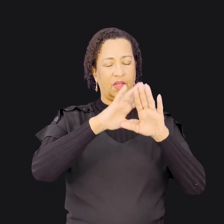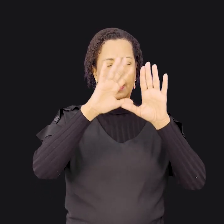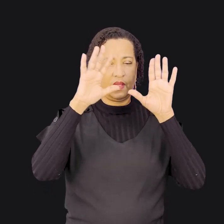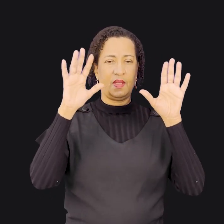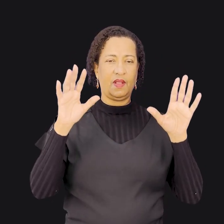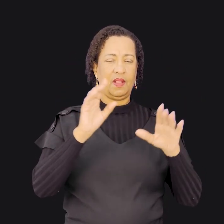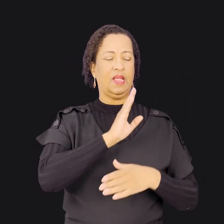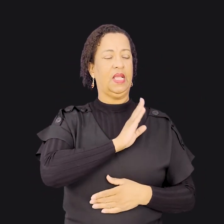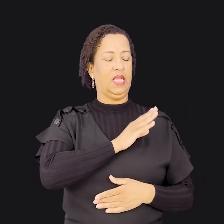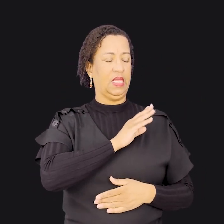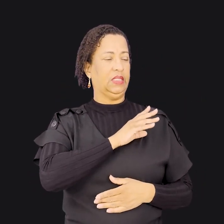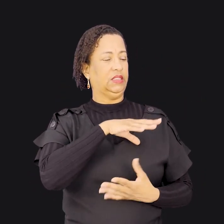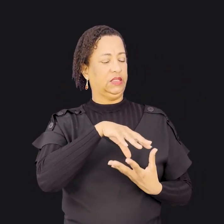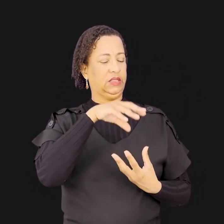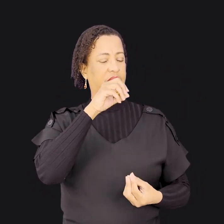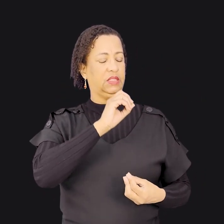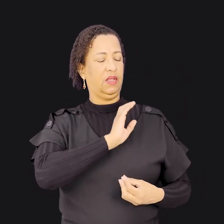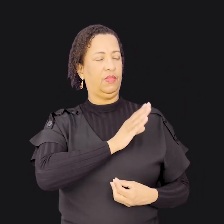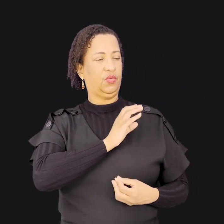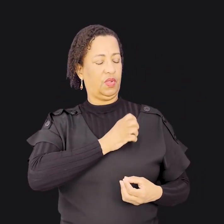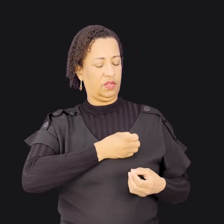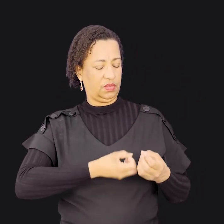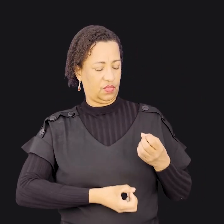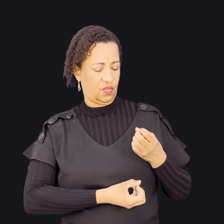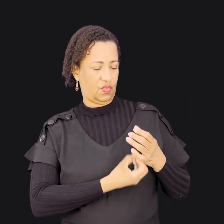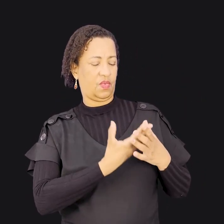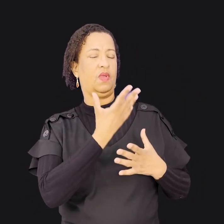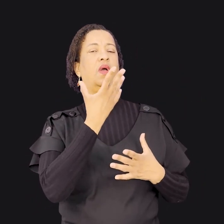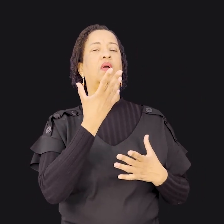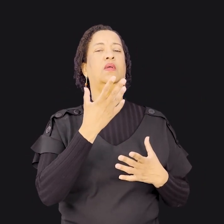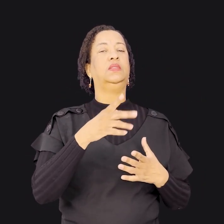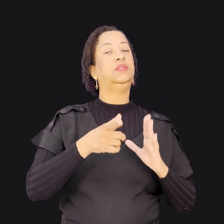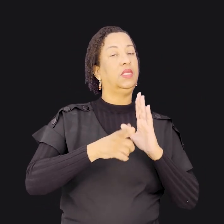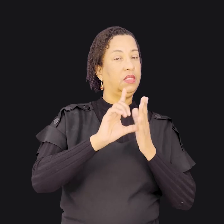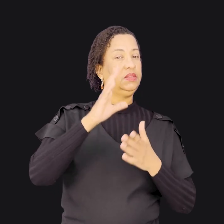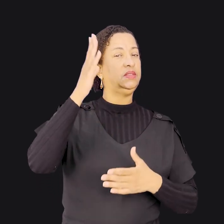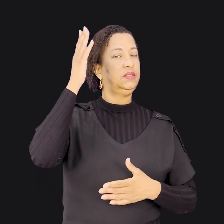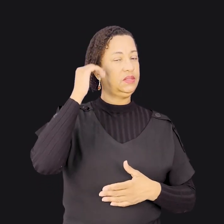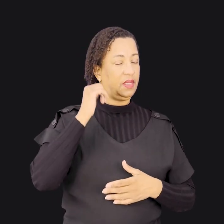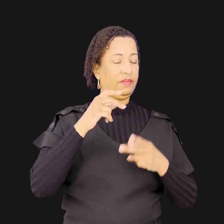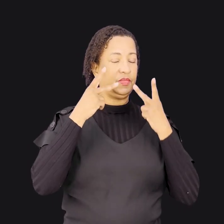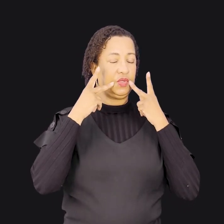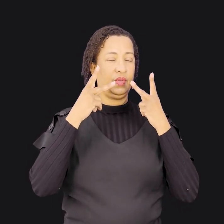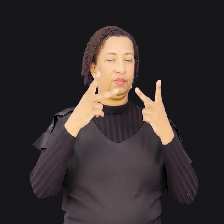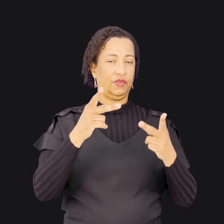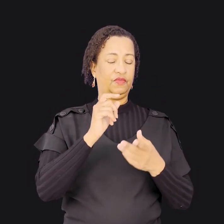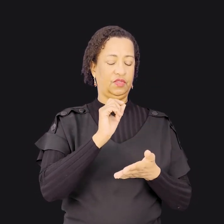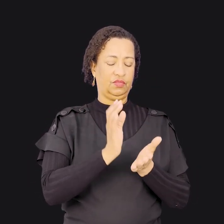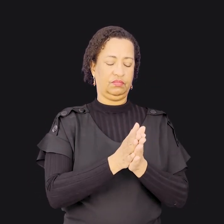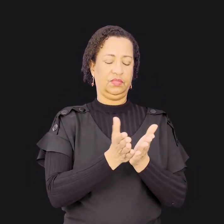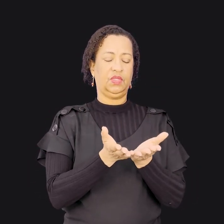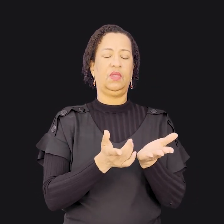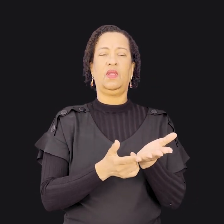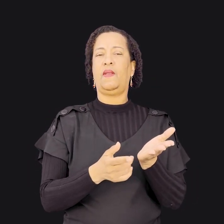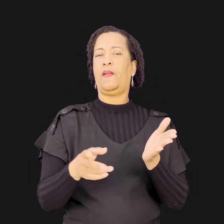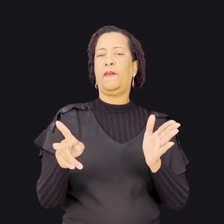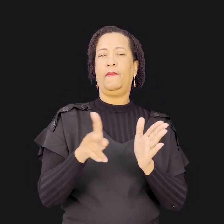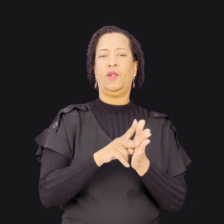da alva nasça no coração de vocês. Antes de mais nada, saibam que nenhuma profecia da Escritura provém de interpretação